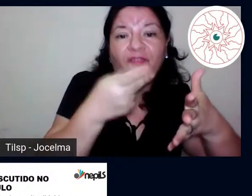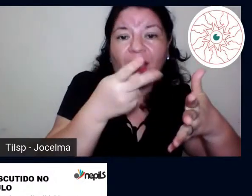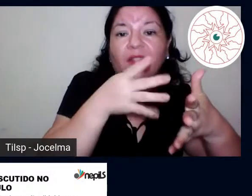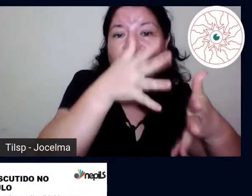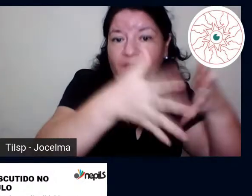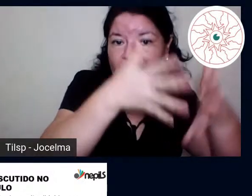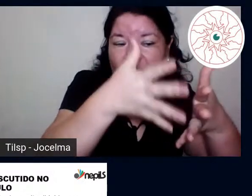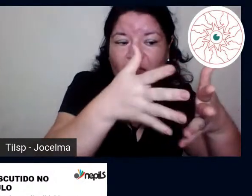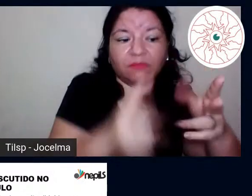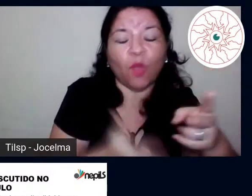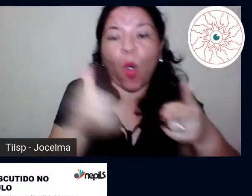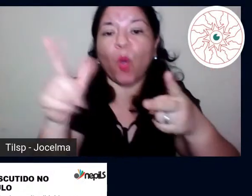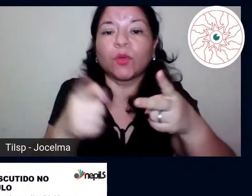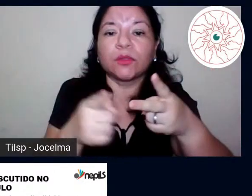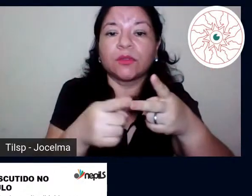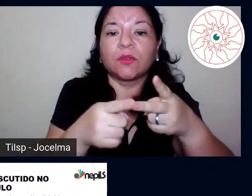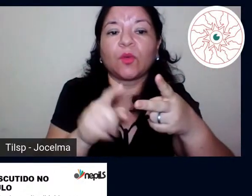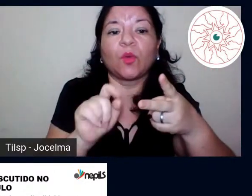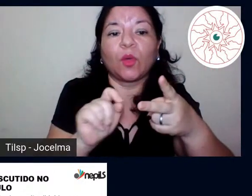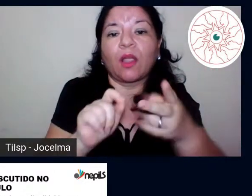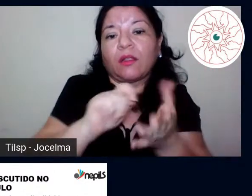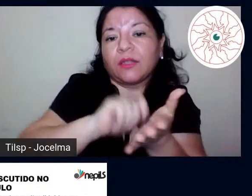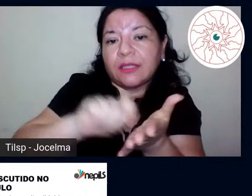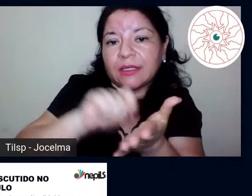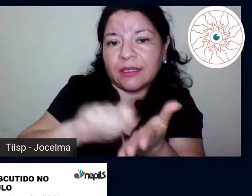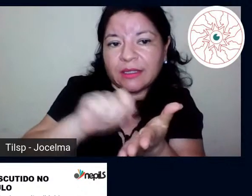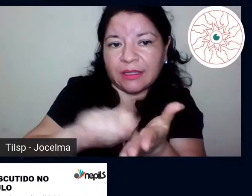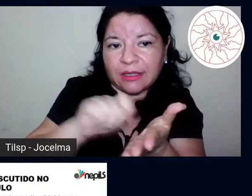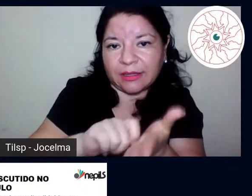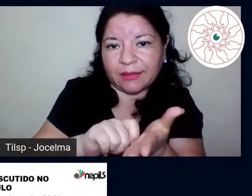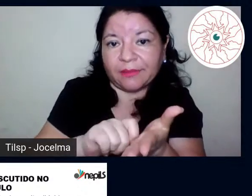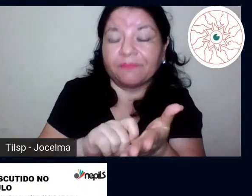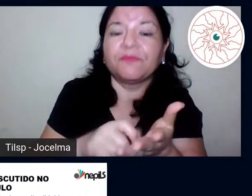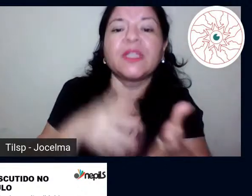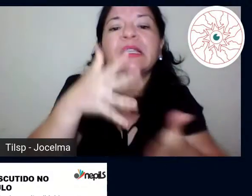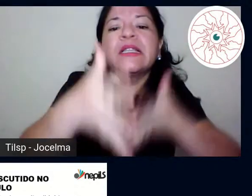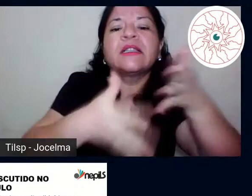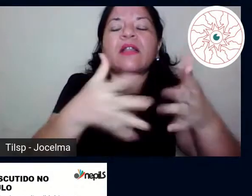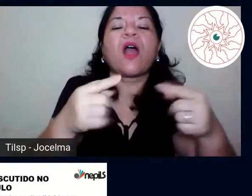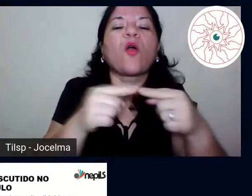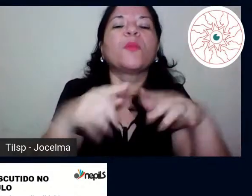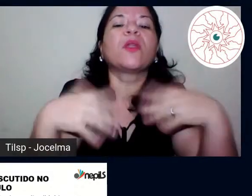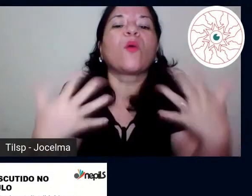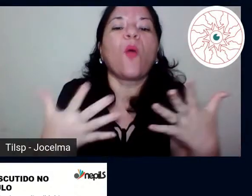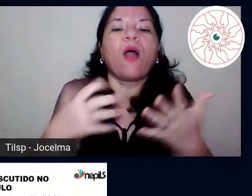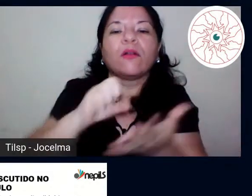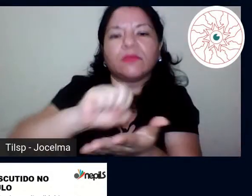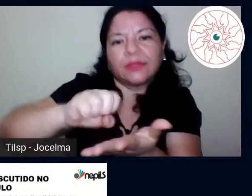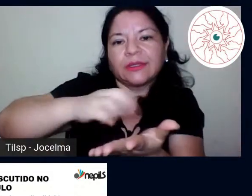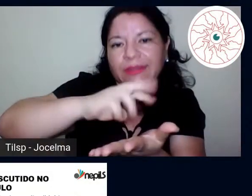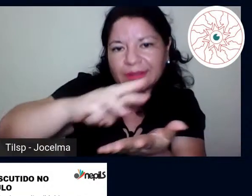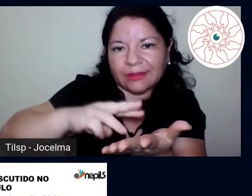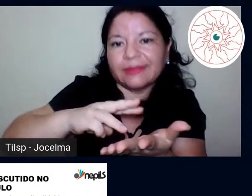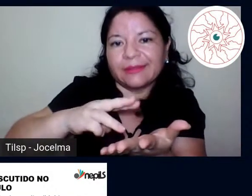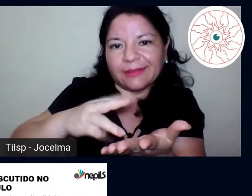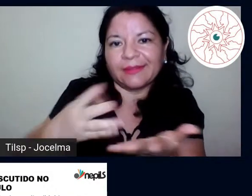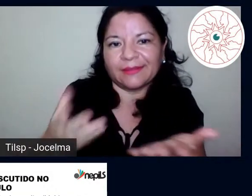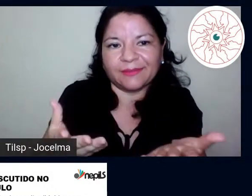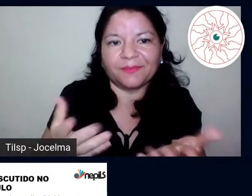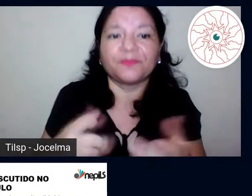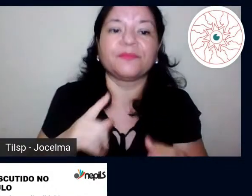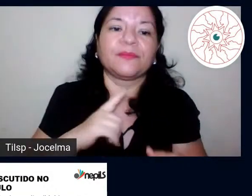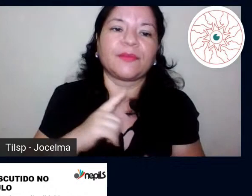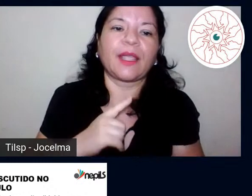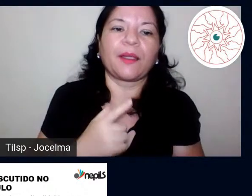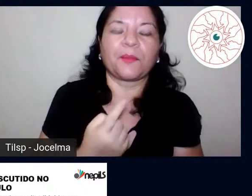e a outra modalidade escrita seria uma escrita sinalizada. Então nós temos então a primeira modalidade, né, que o surdo vai levar paraa